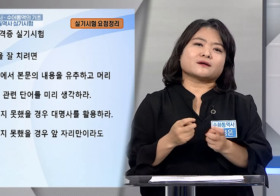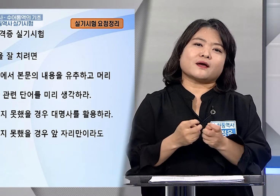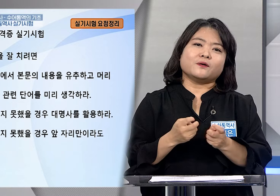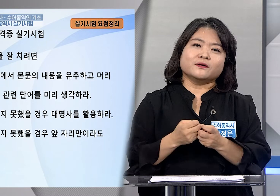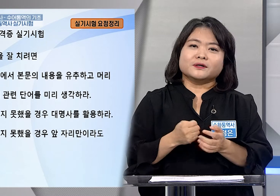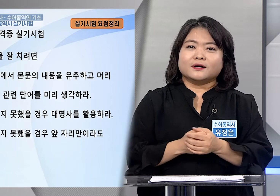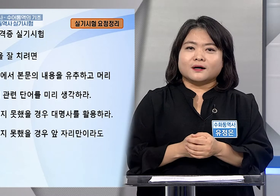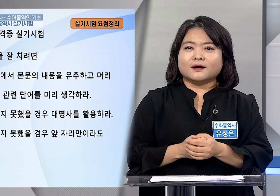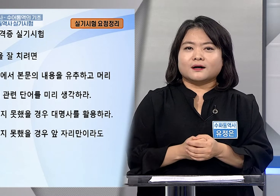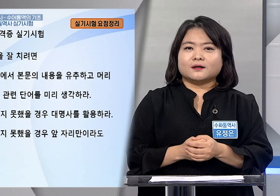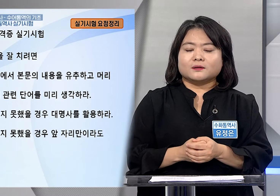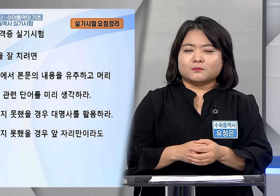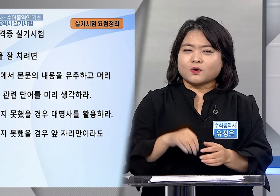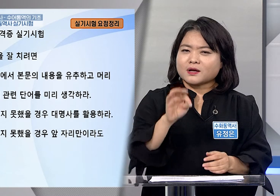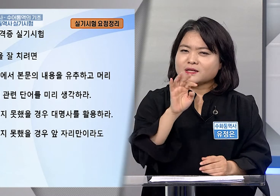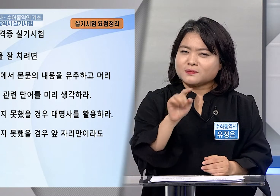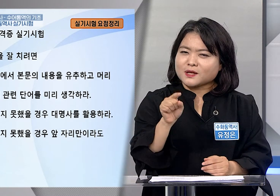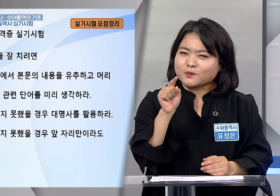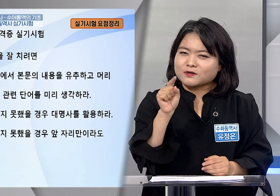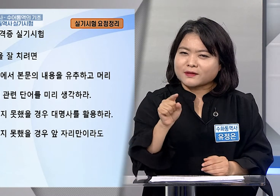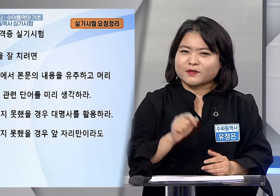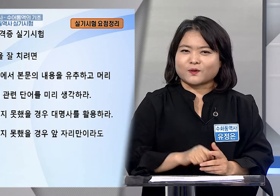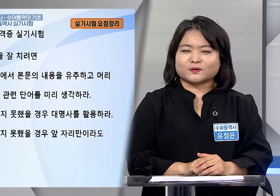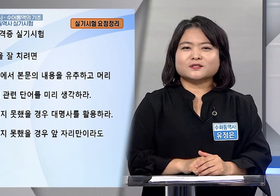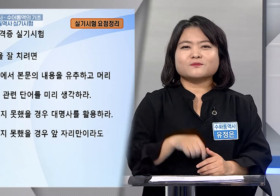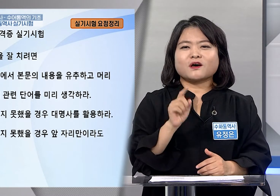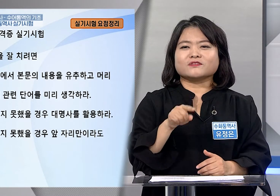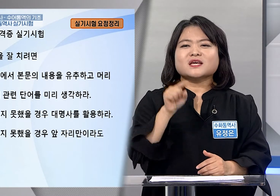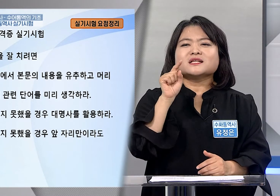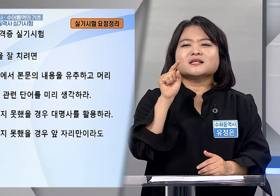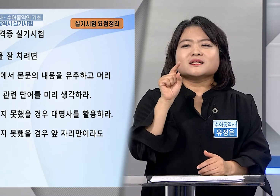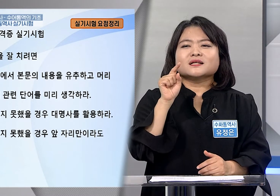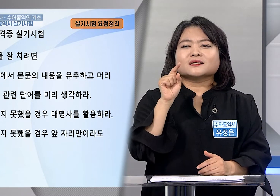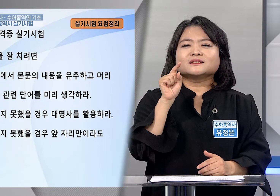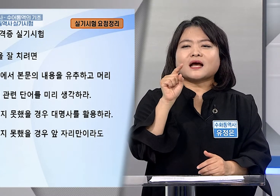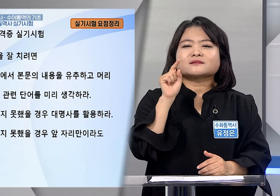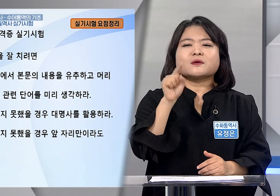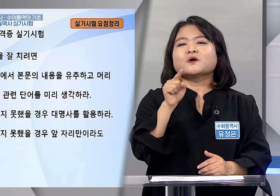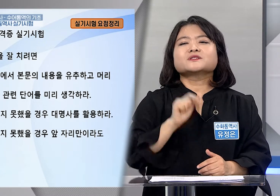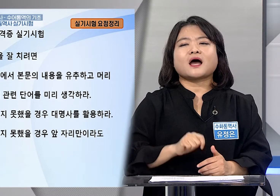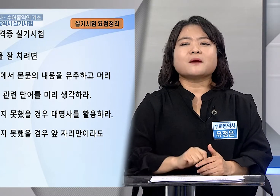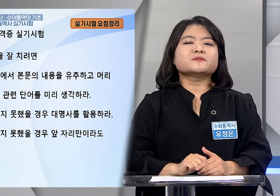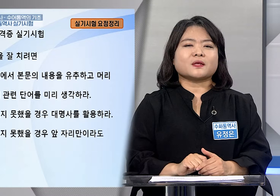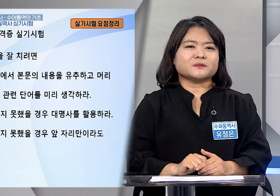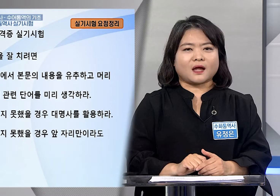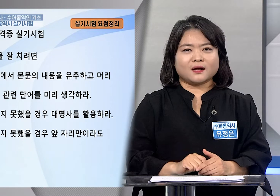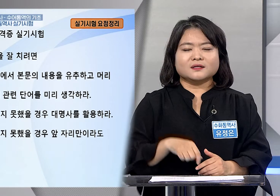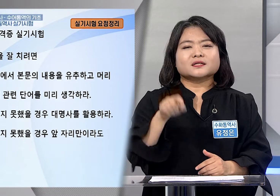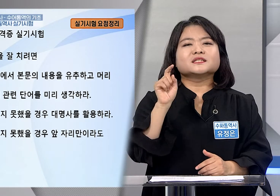할까요? 뭔가 이름이 나온 것 같아요. 그러면 그냥 대명사 하면 됩니다. 그